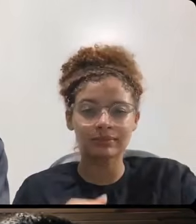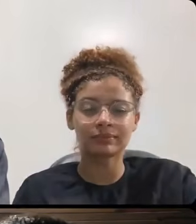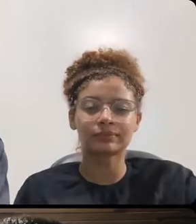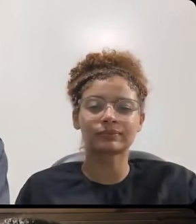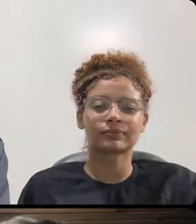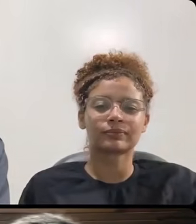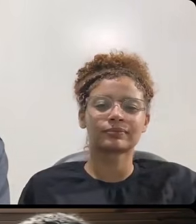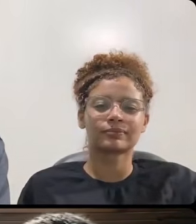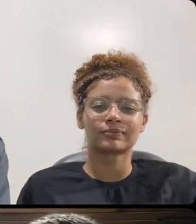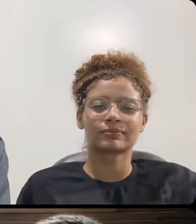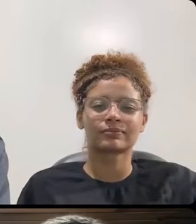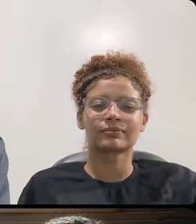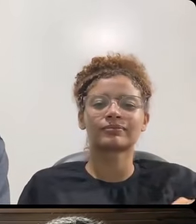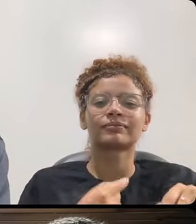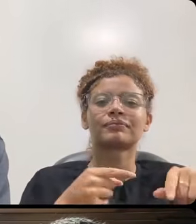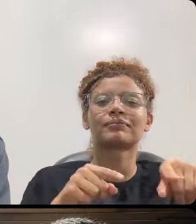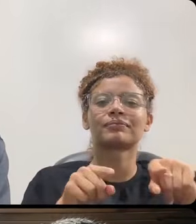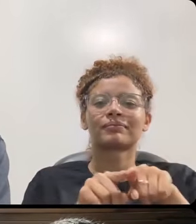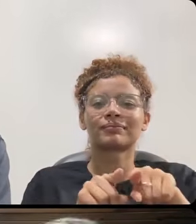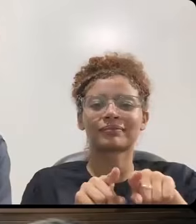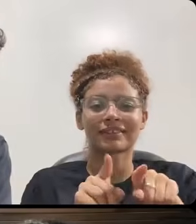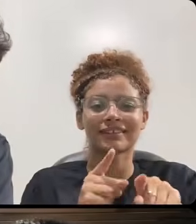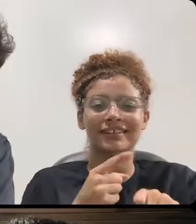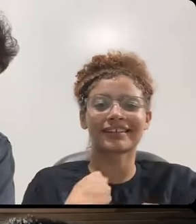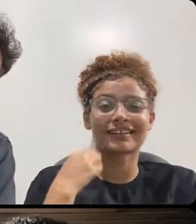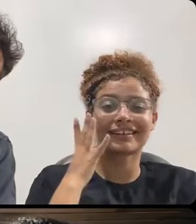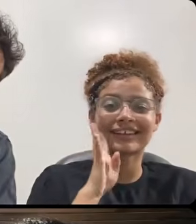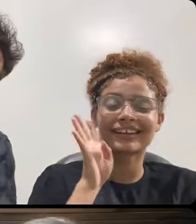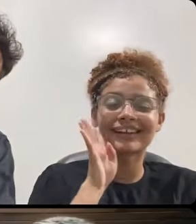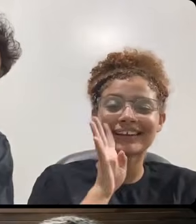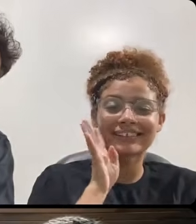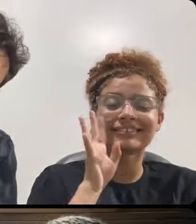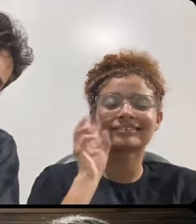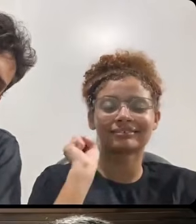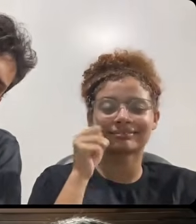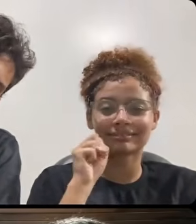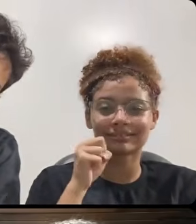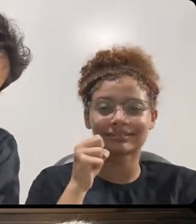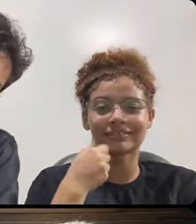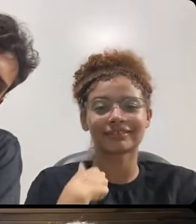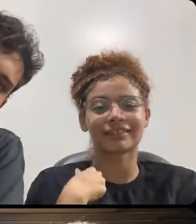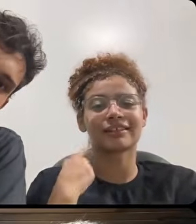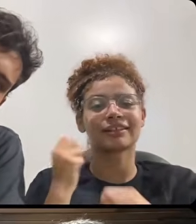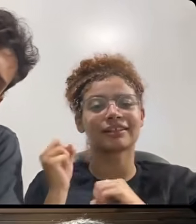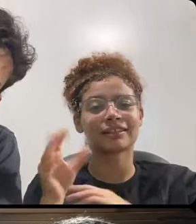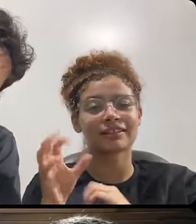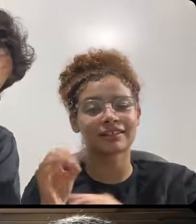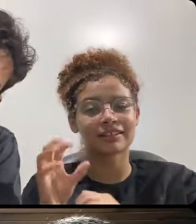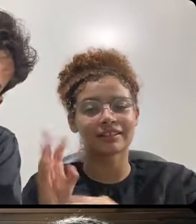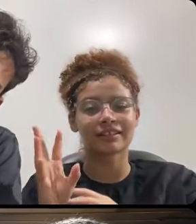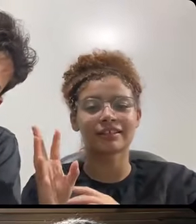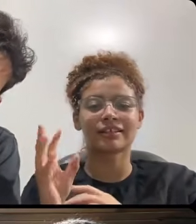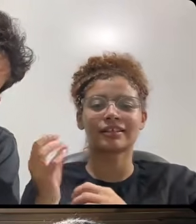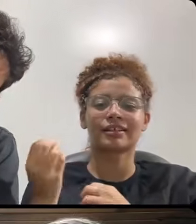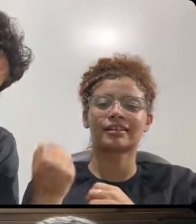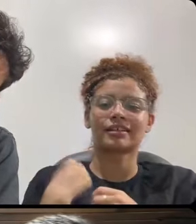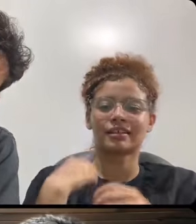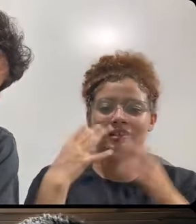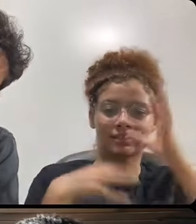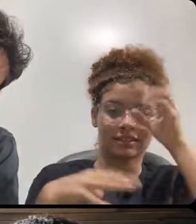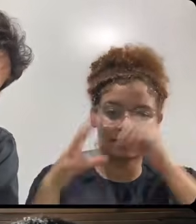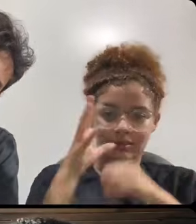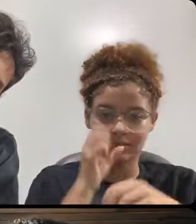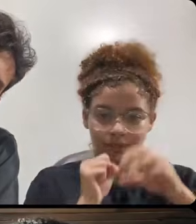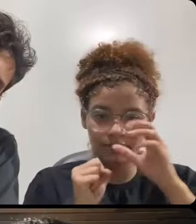uma bola. Eu achava muito legal isso, né? Quando a gente ensinava algo para a pessoa, né? E a pessoa